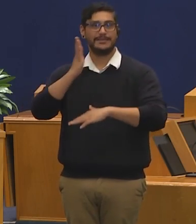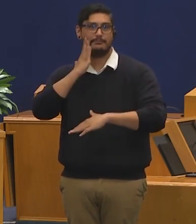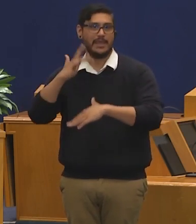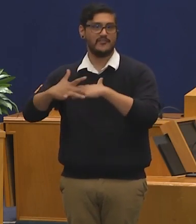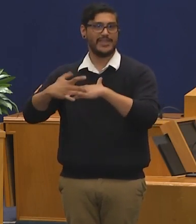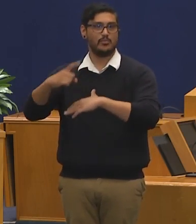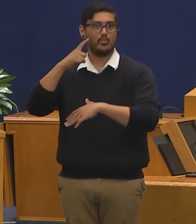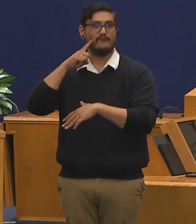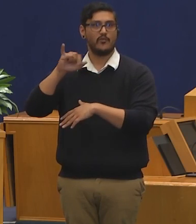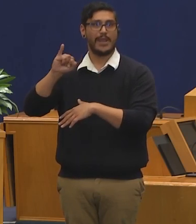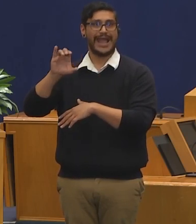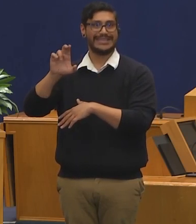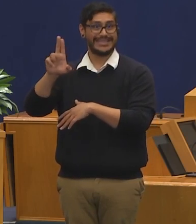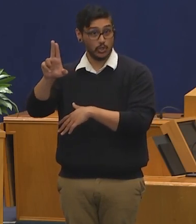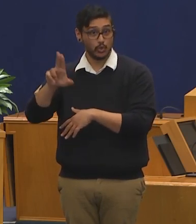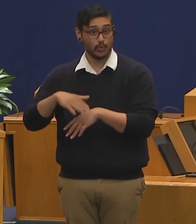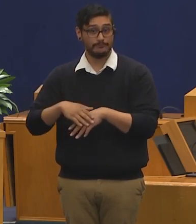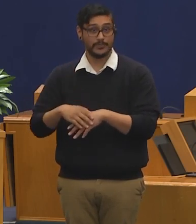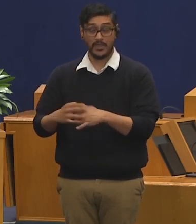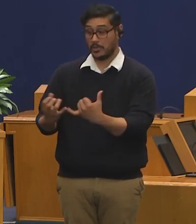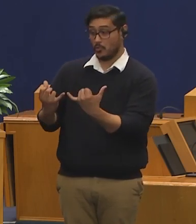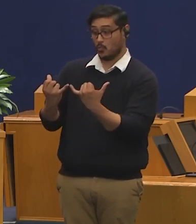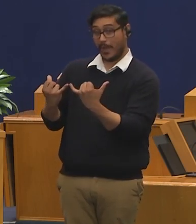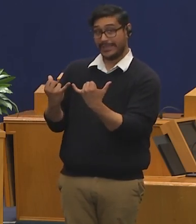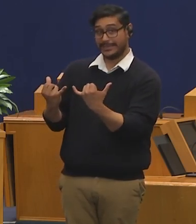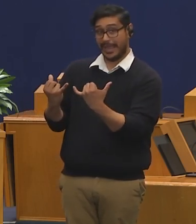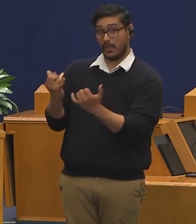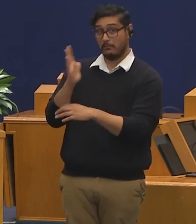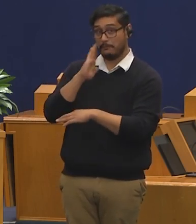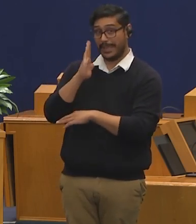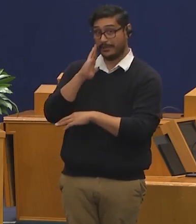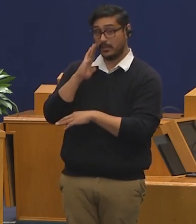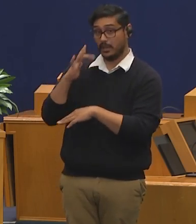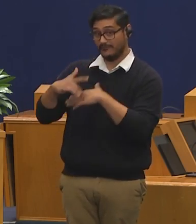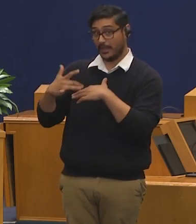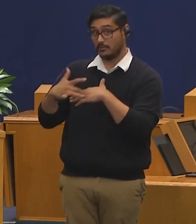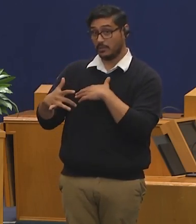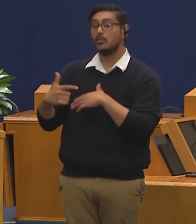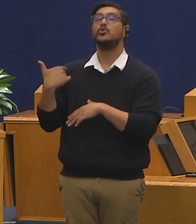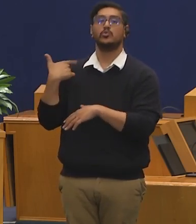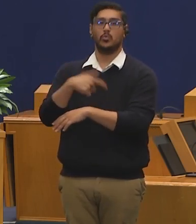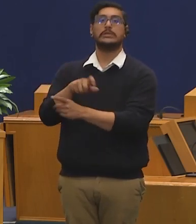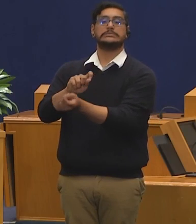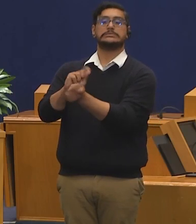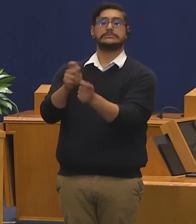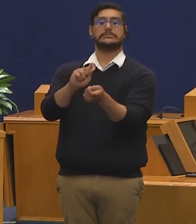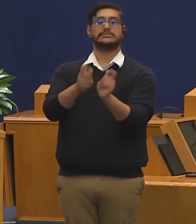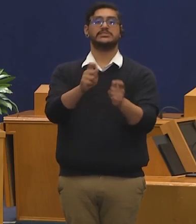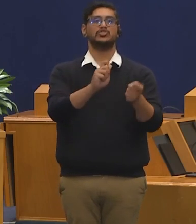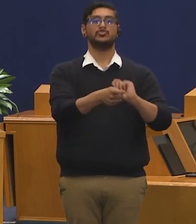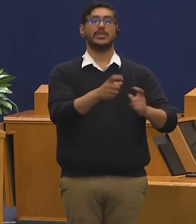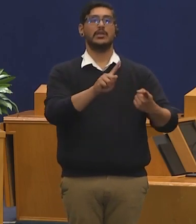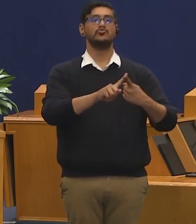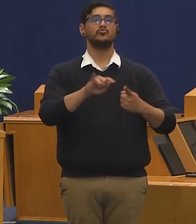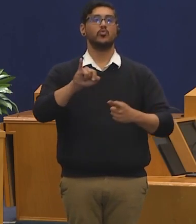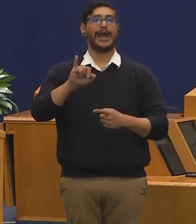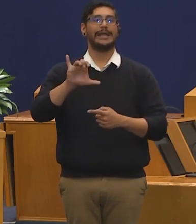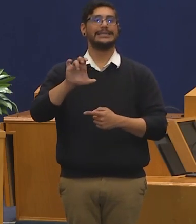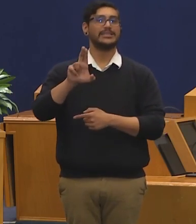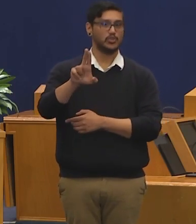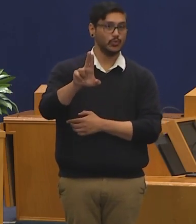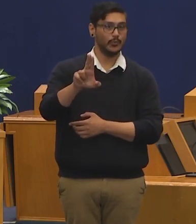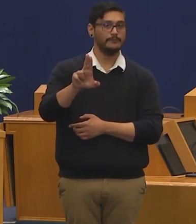Estamos convirtiendo las camas existentes para hacer más camas de cuidado intensivo. Han